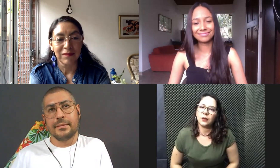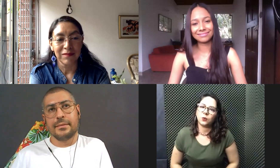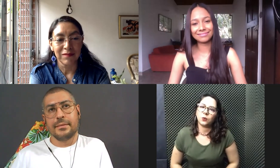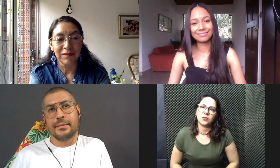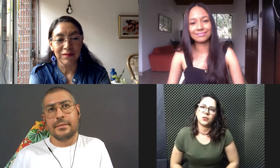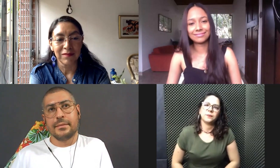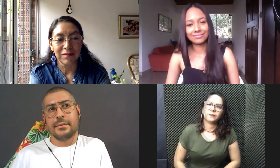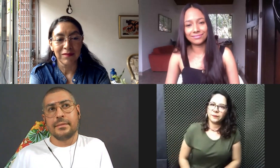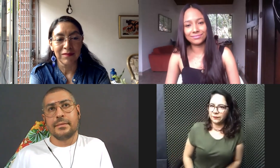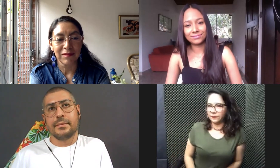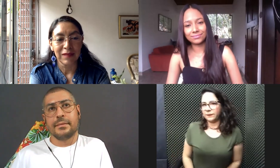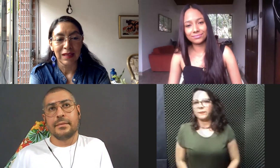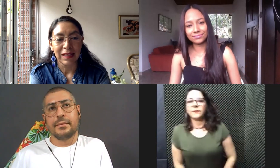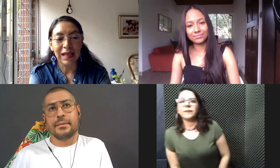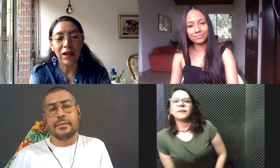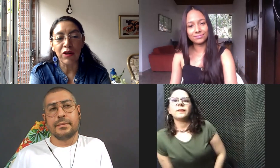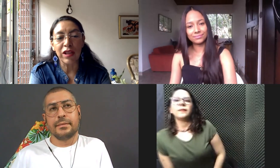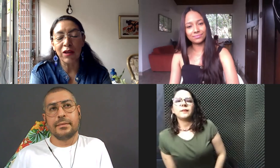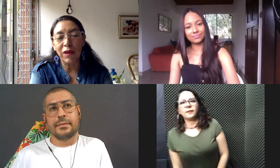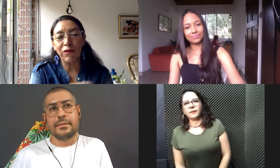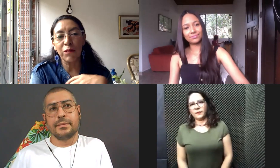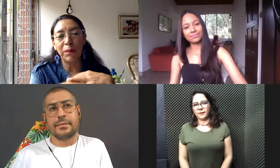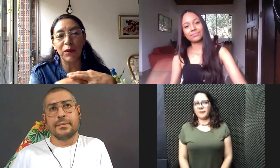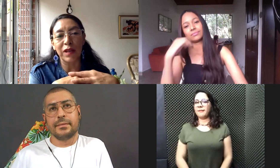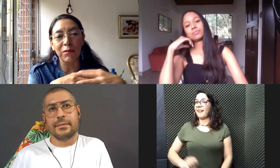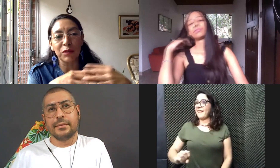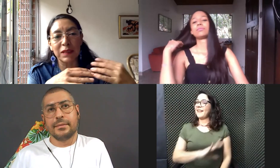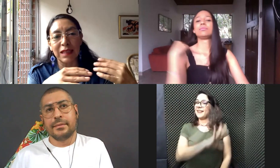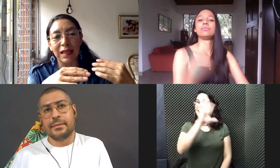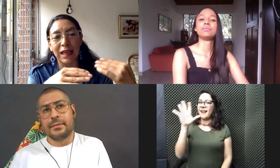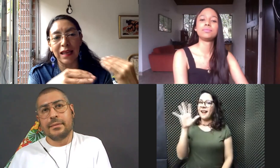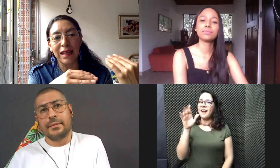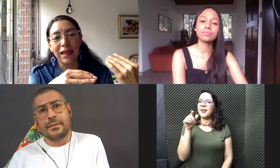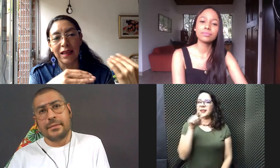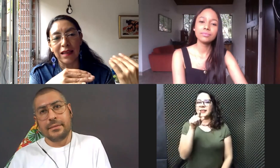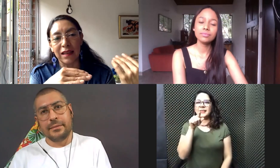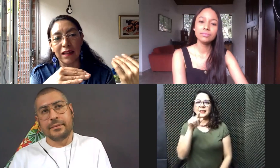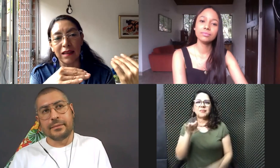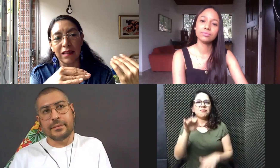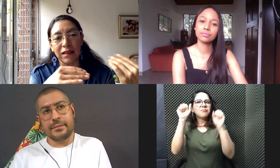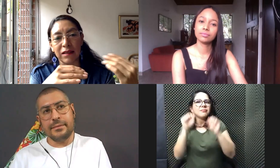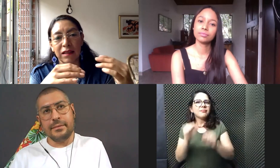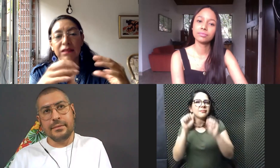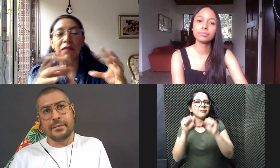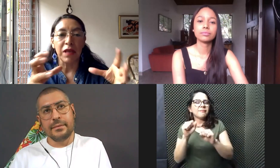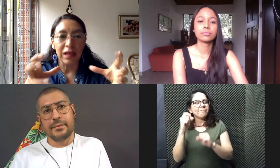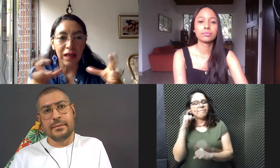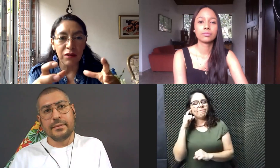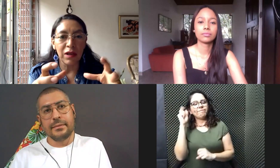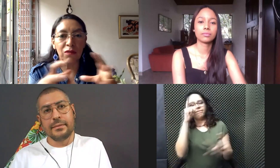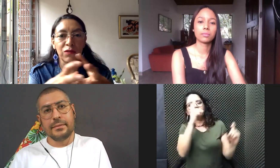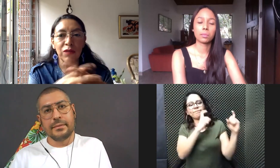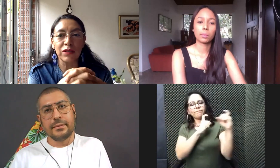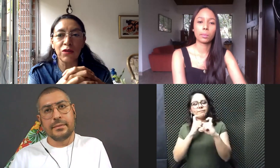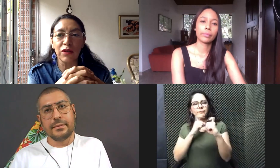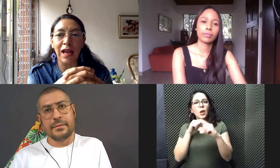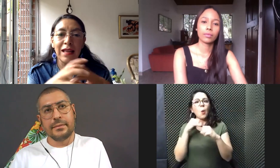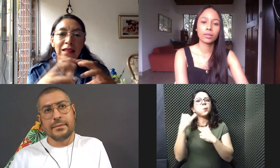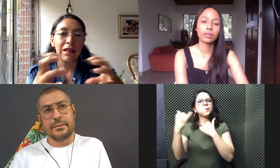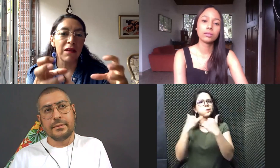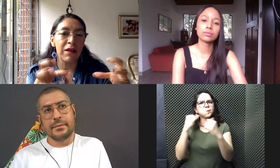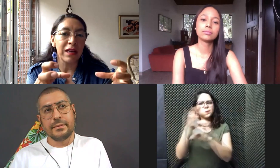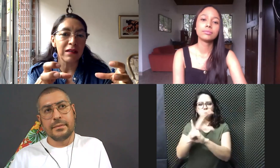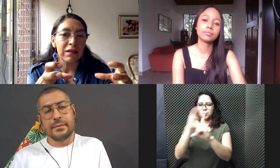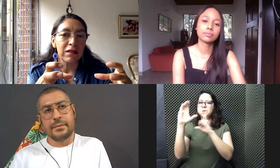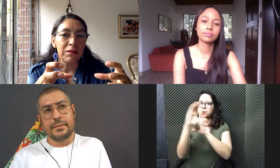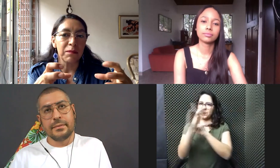en la actuación. Claro, y de igual forma podríamos pensar que si bien hay una cultura sorda,